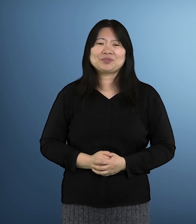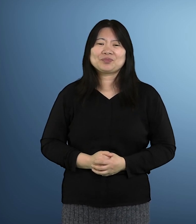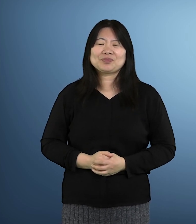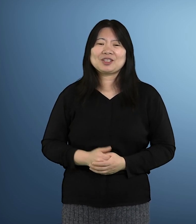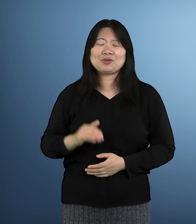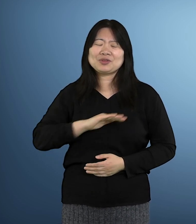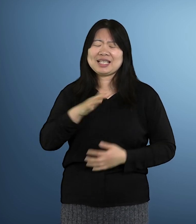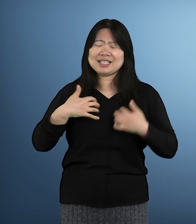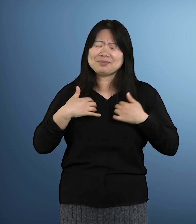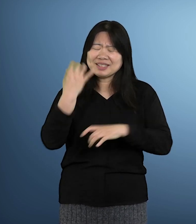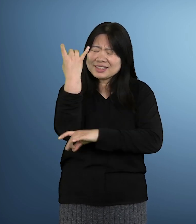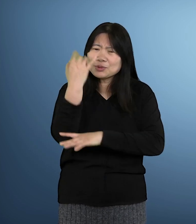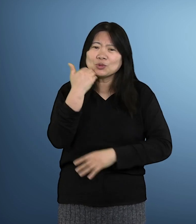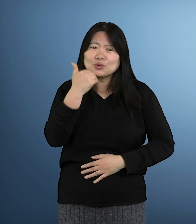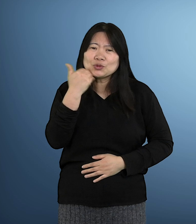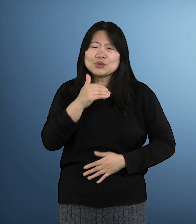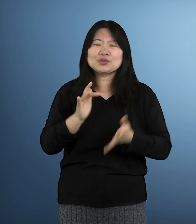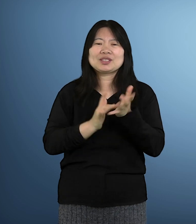누구이어야 합니까?